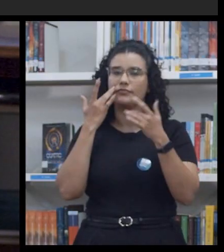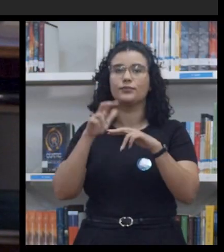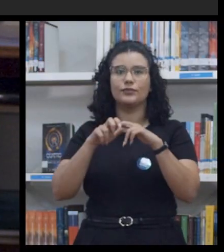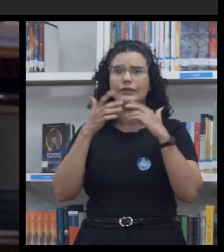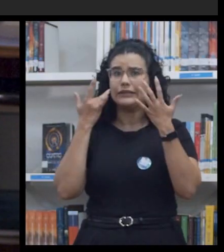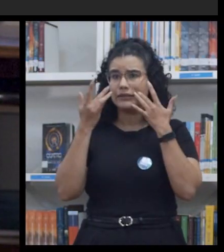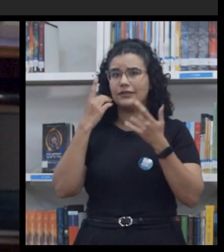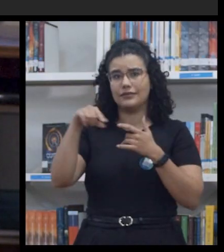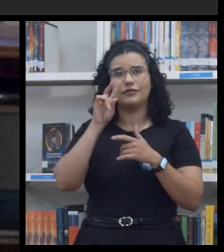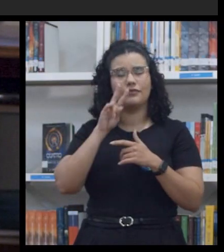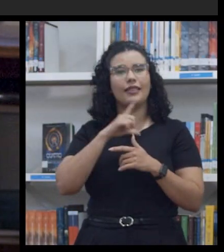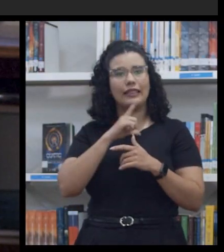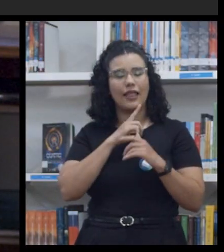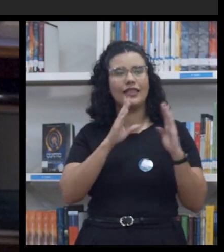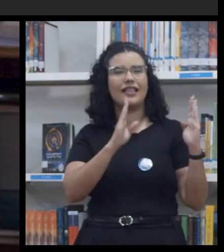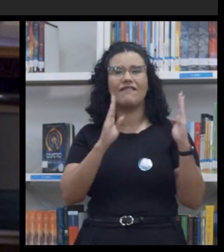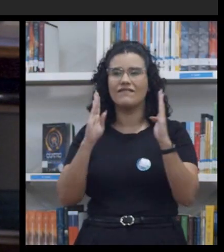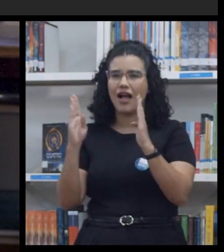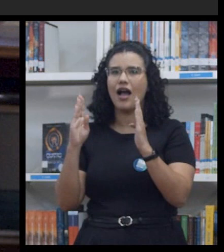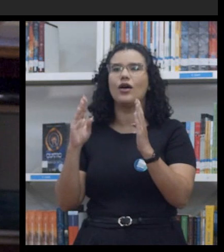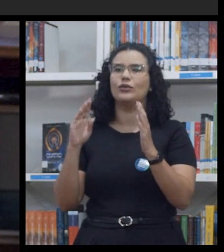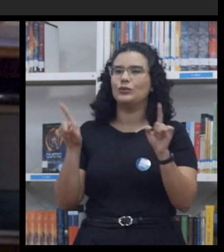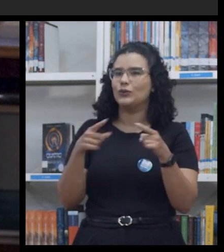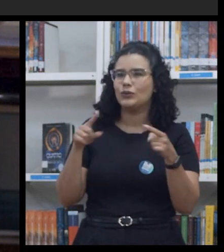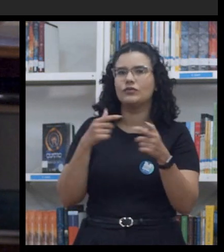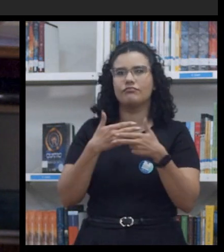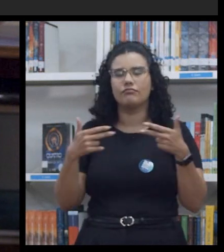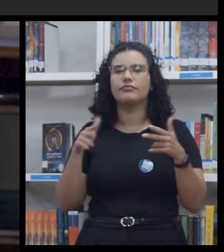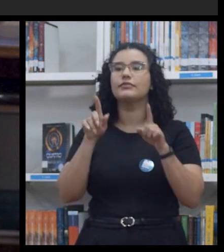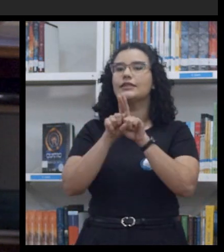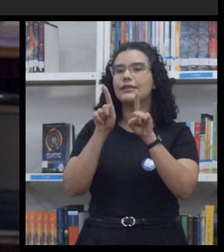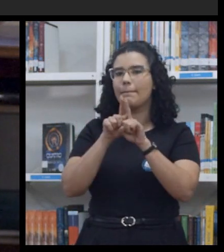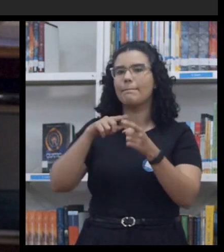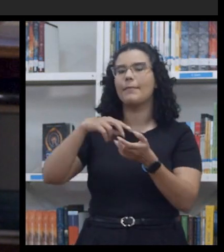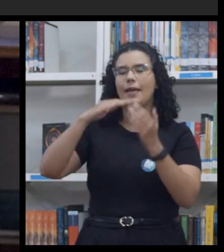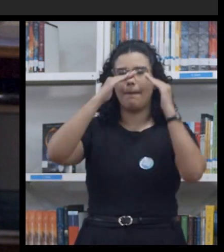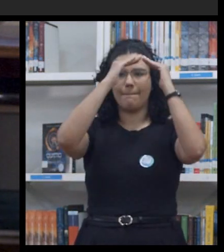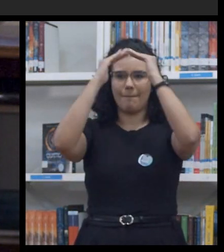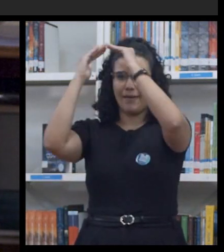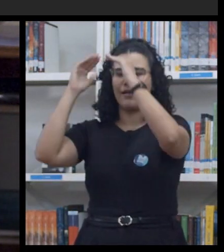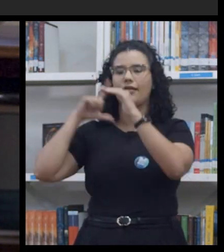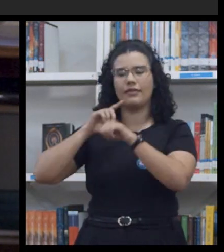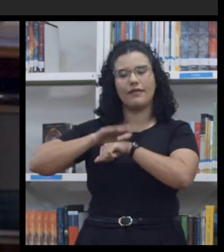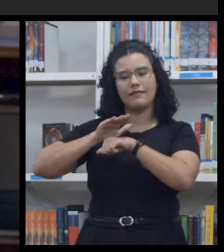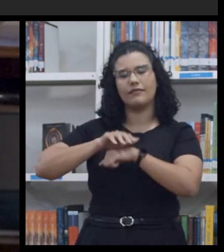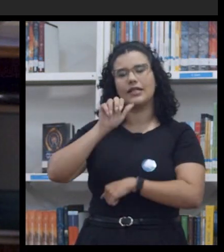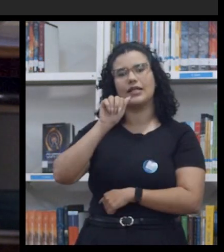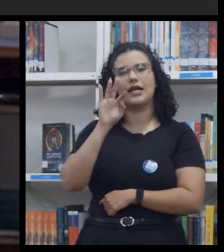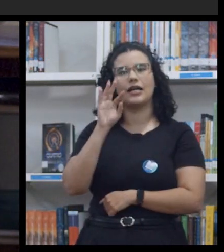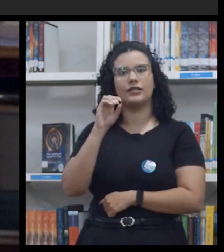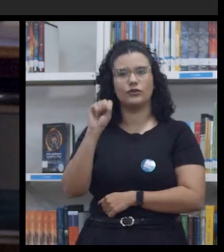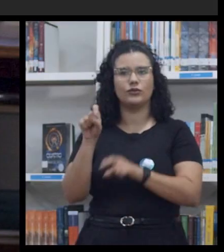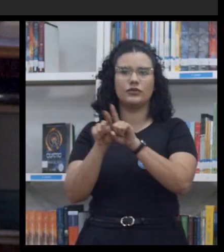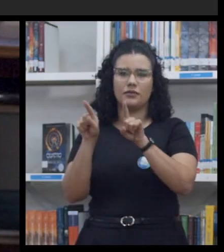teatro você vê, né? Tem os intervalos, toca e tal, e são construídos. No balé também são construídos em atos. Né? Então é uma